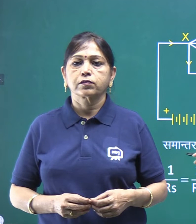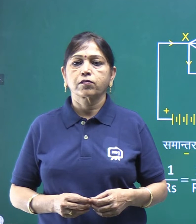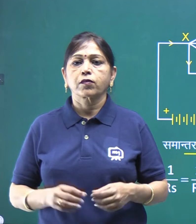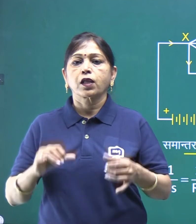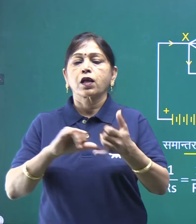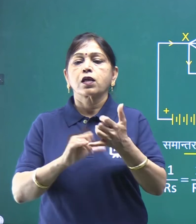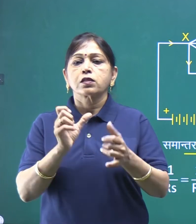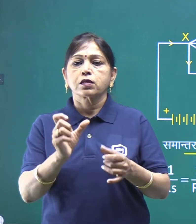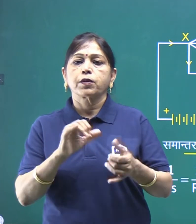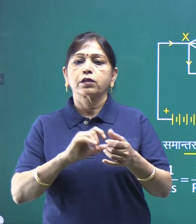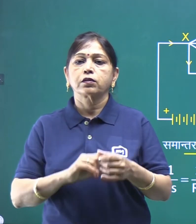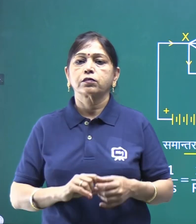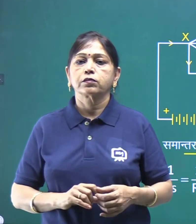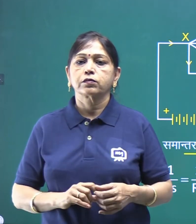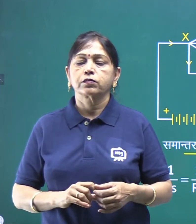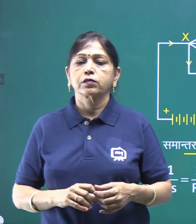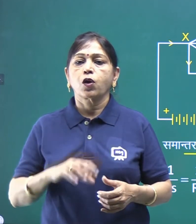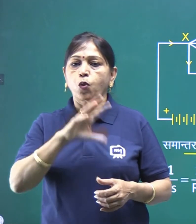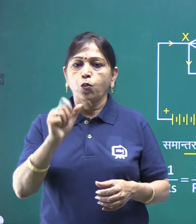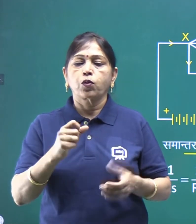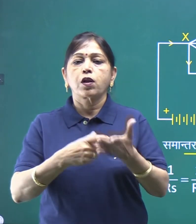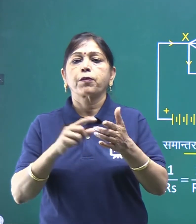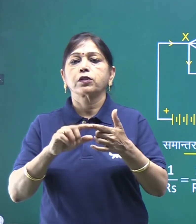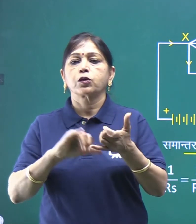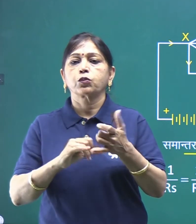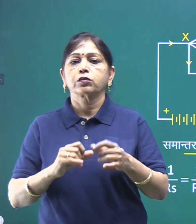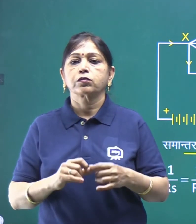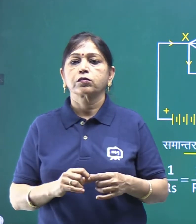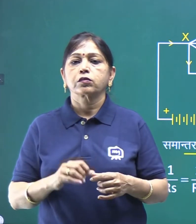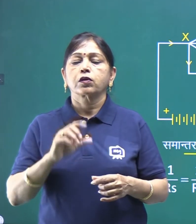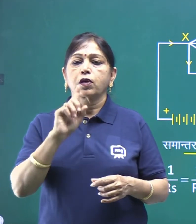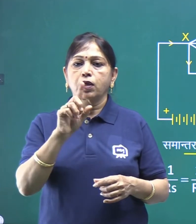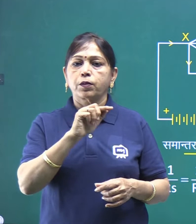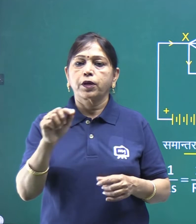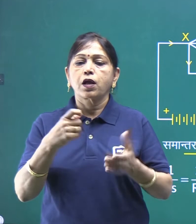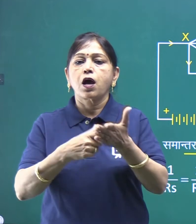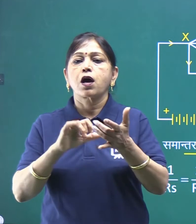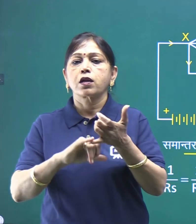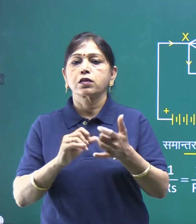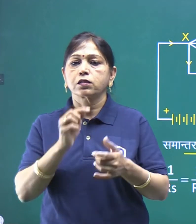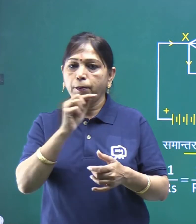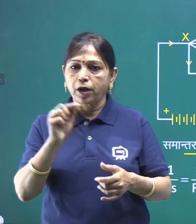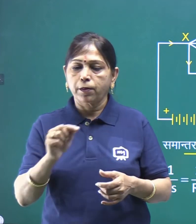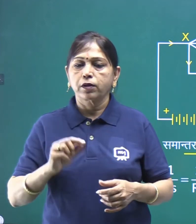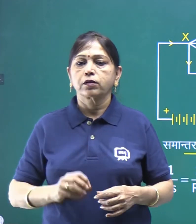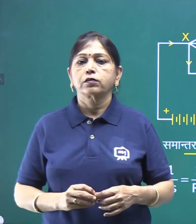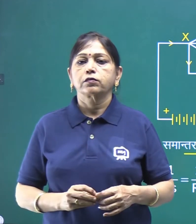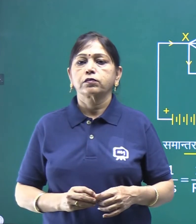समांतर क्रम में कुल प्रतिरोध 1/RS बराबर